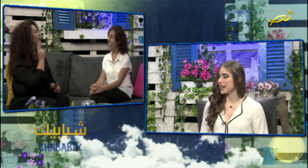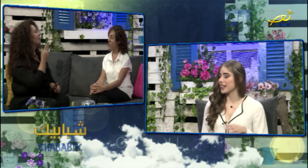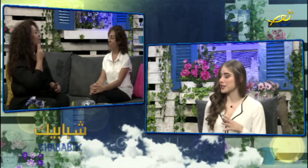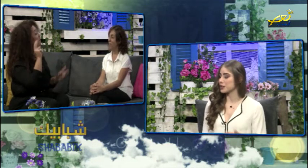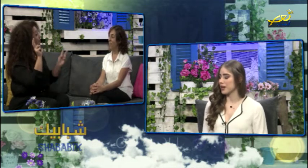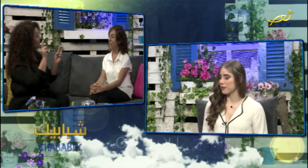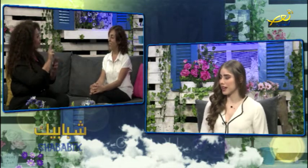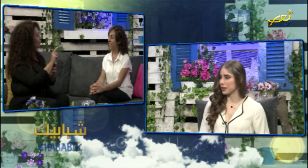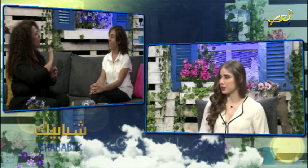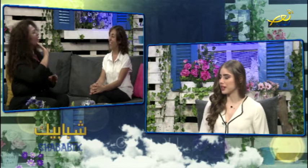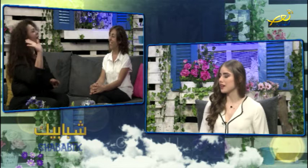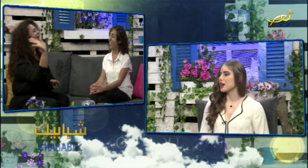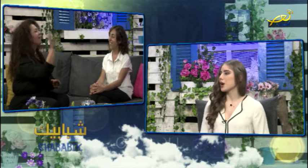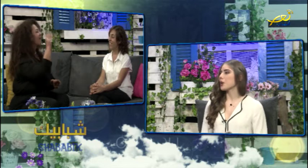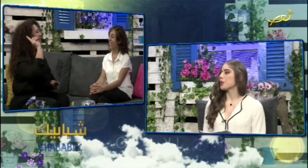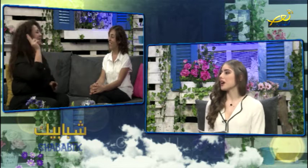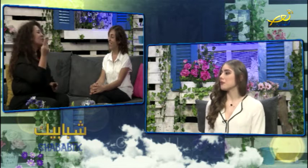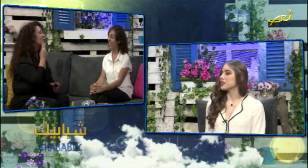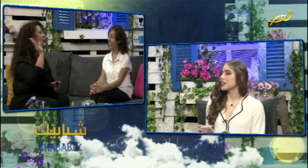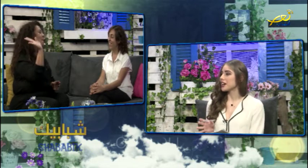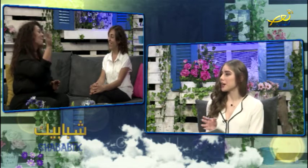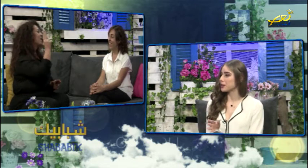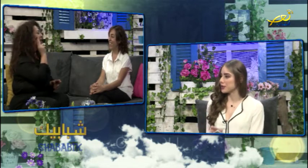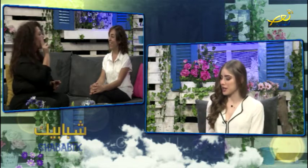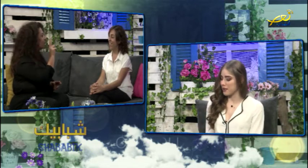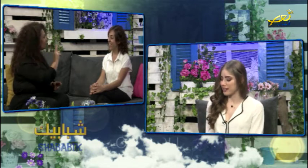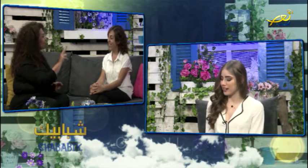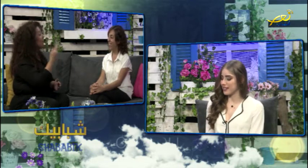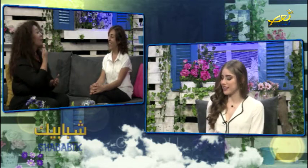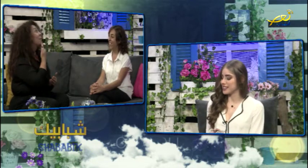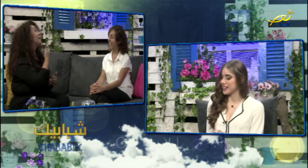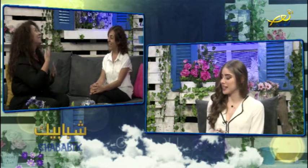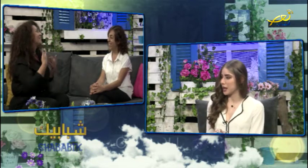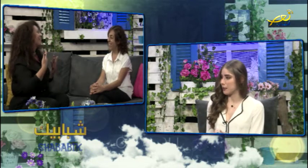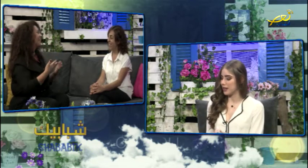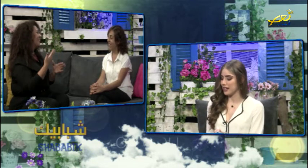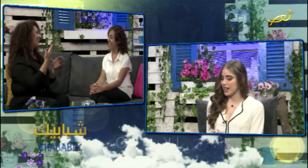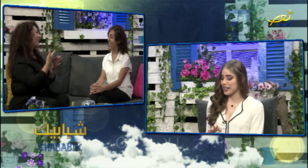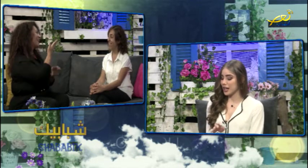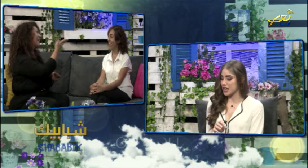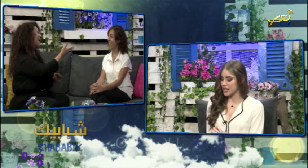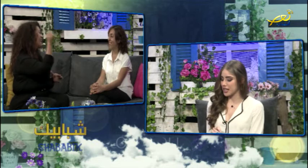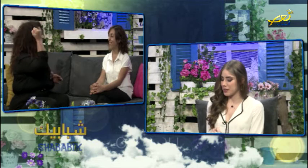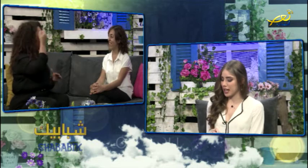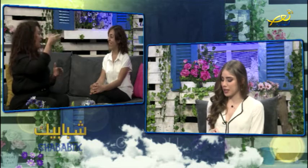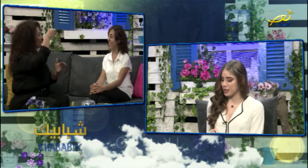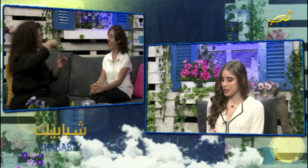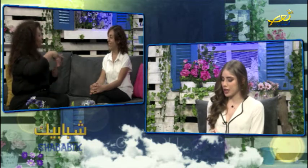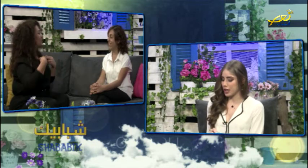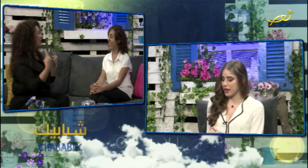لكل السم اللي عم يحضرونا. وبتشكر حضورك معنا نسرين كامل، أنت أخصائية بالتعليم الإشارة